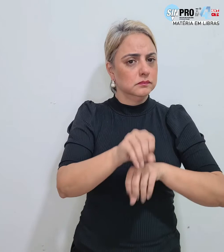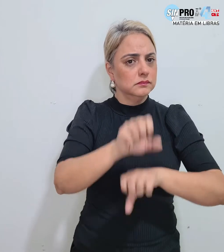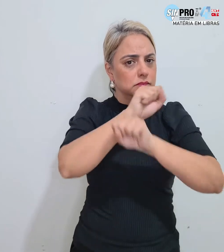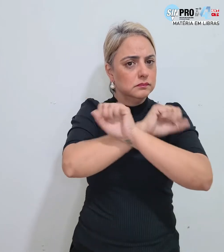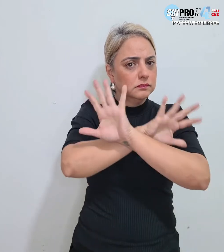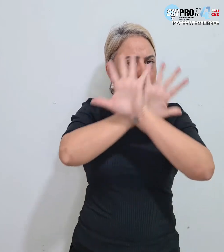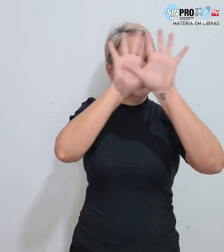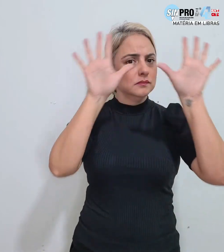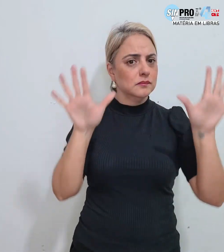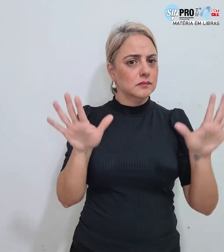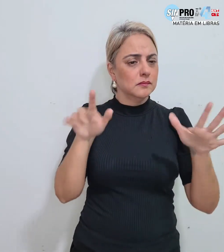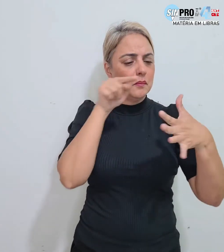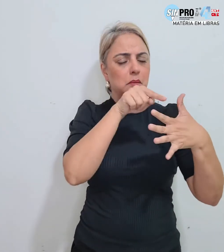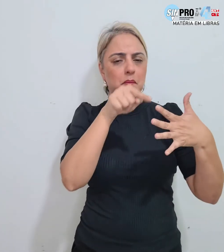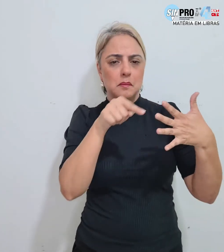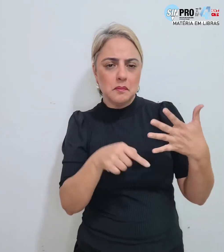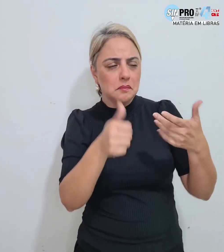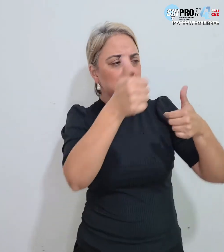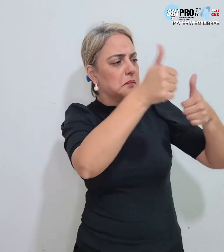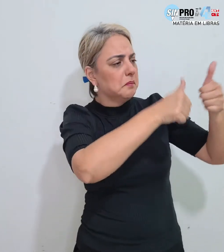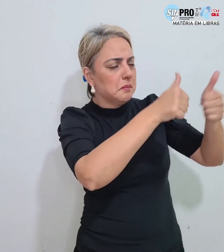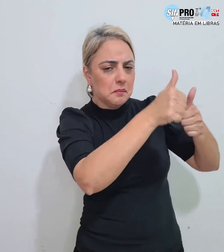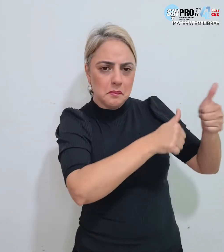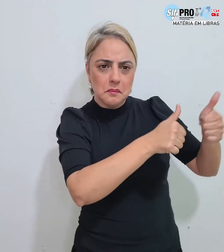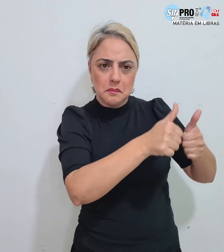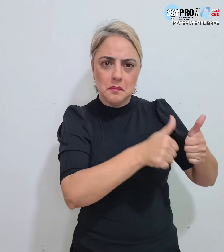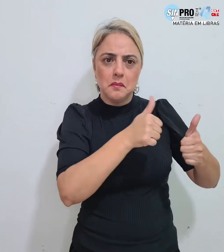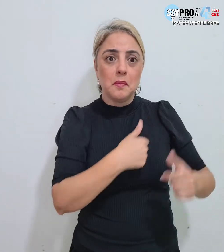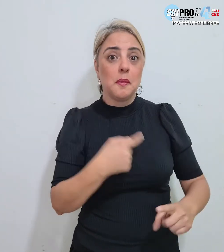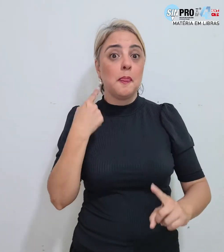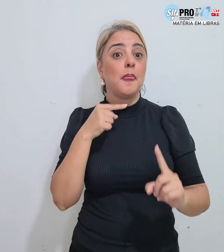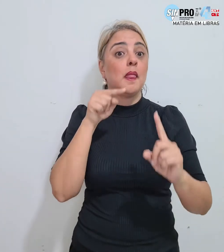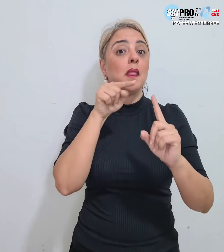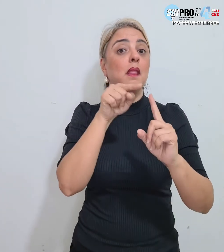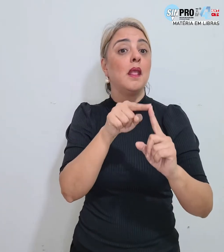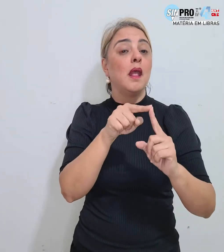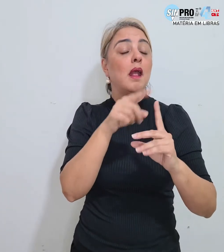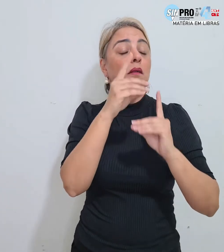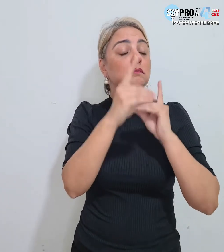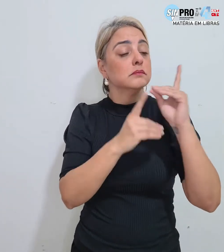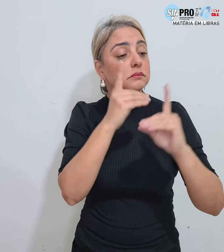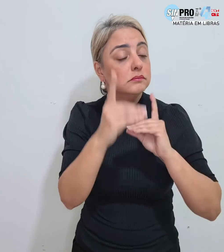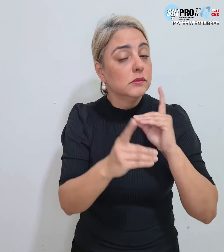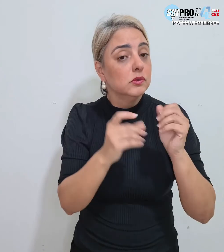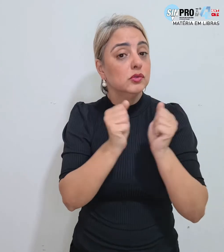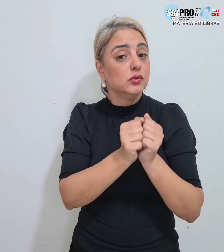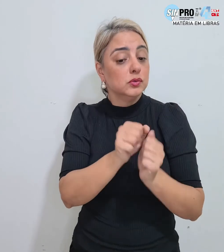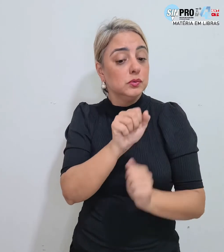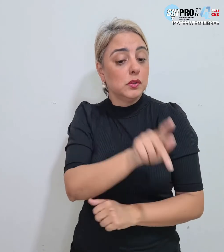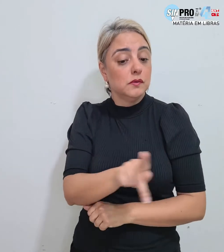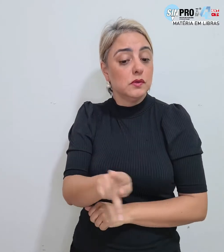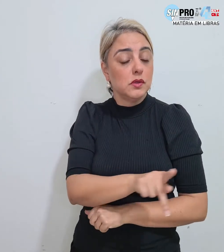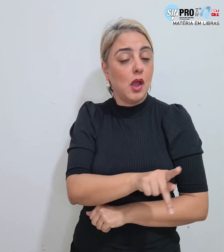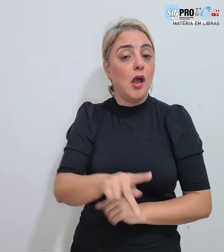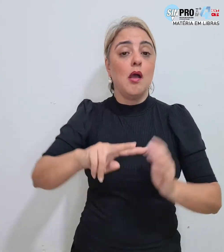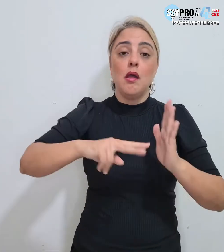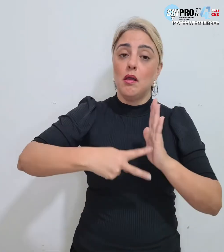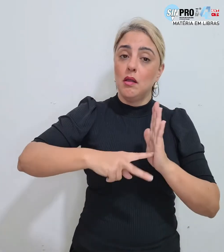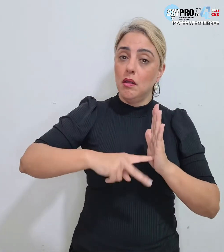A clareza em quaisquer requisitos de avaliação deve ser alcançada por meio do diálogo com educadores e seus